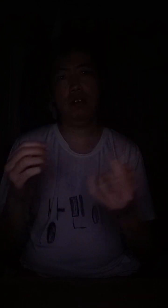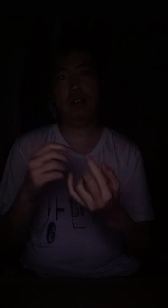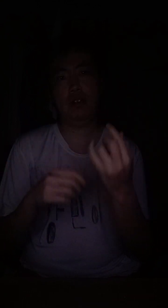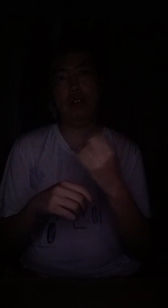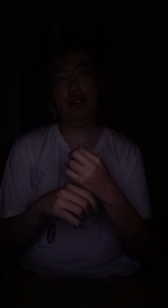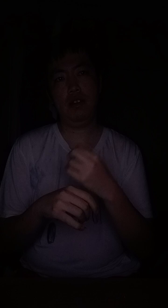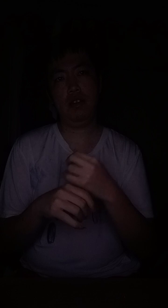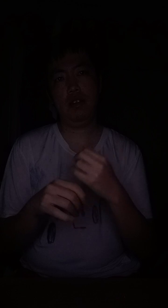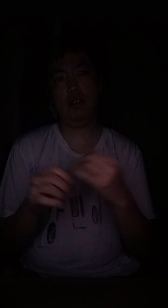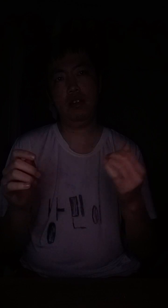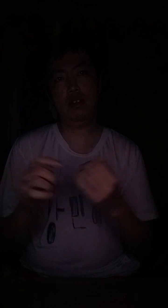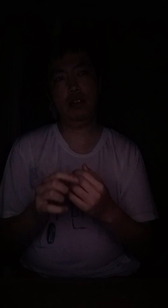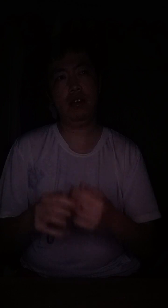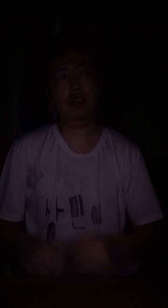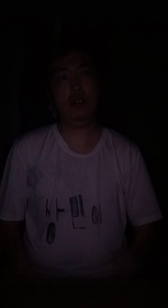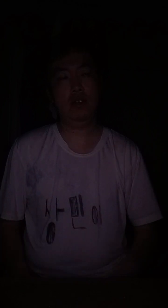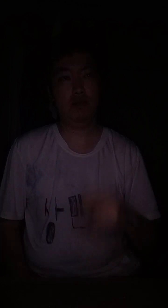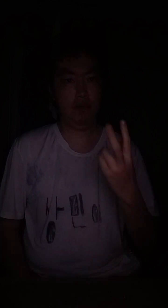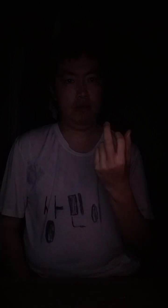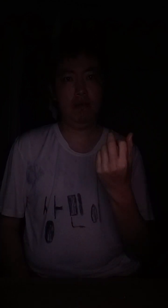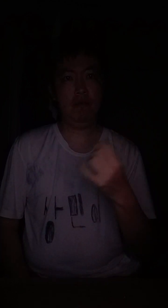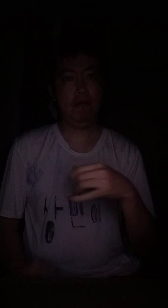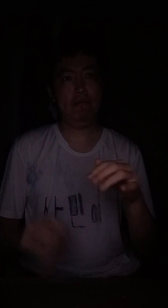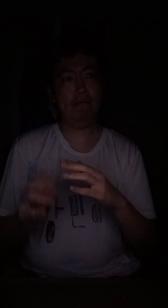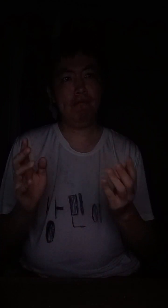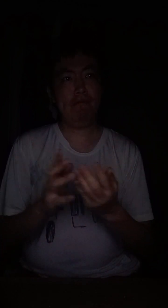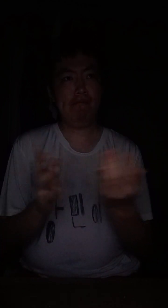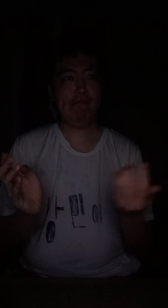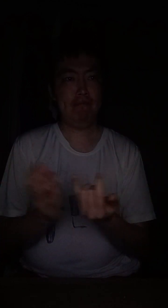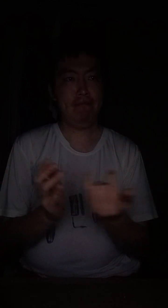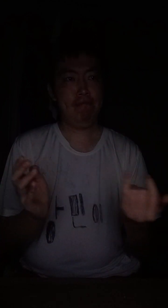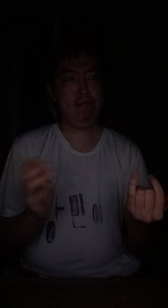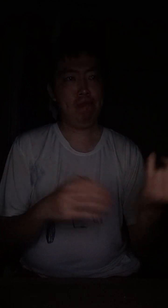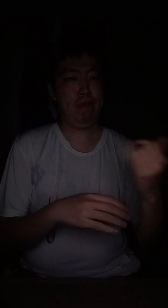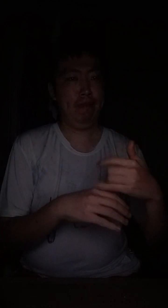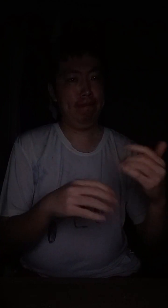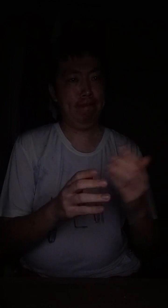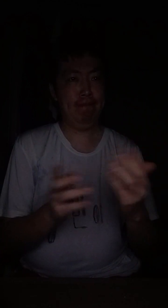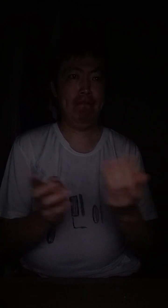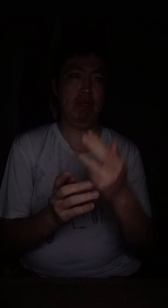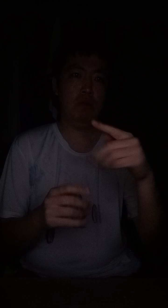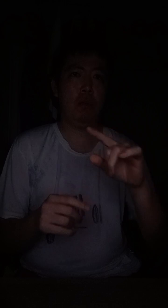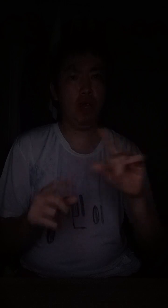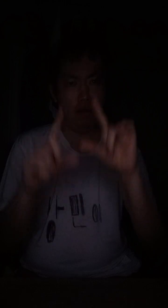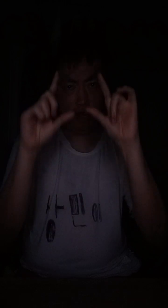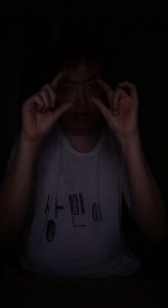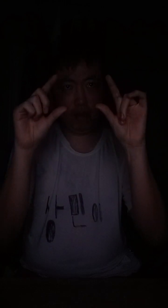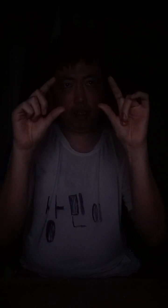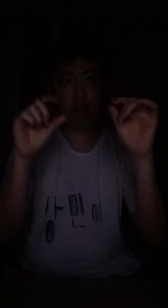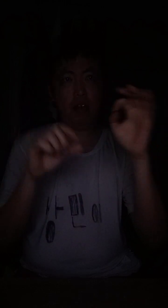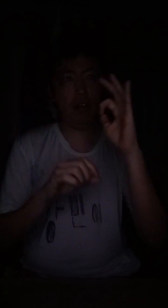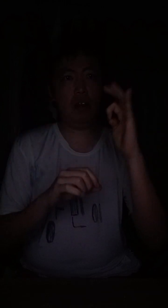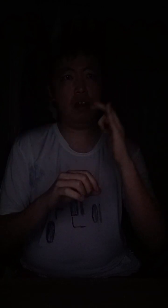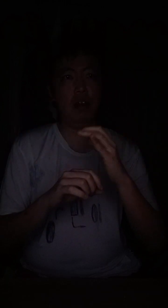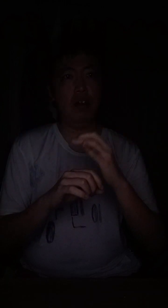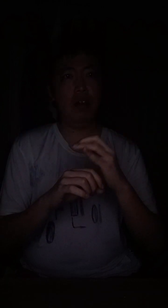나섰습니다. 비상벨 57개 시설 등 또 전국 최초 몰래카메라 탐지기를 활용해서